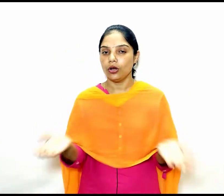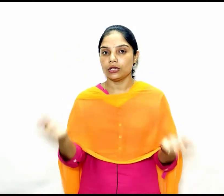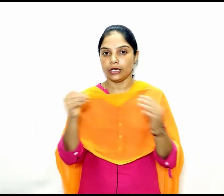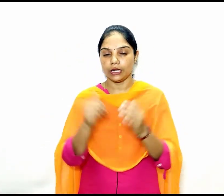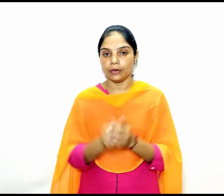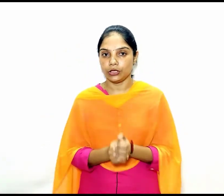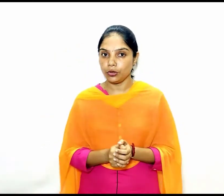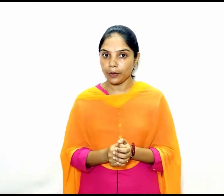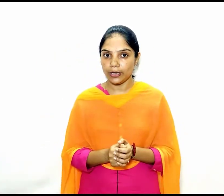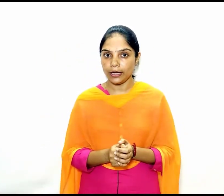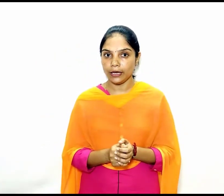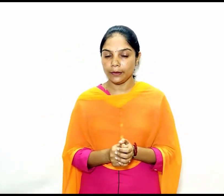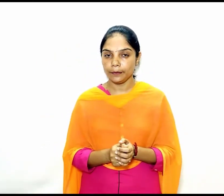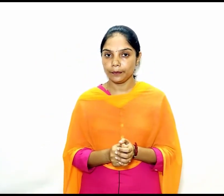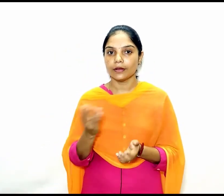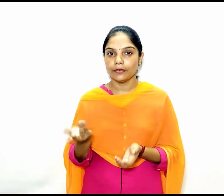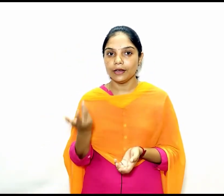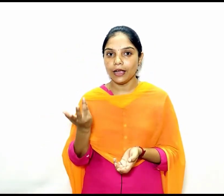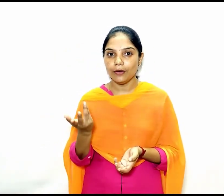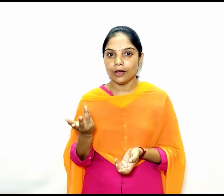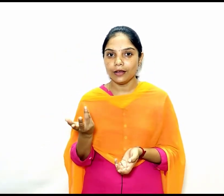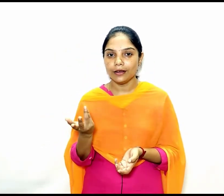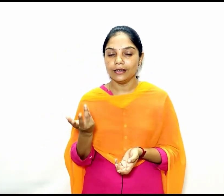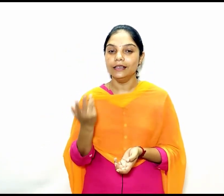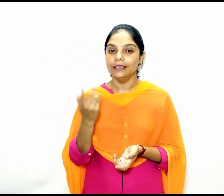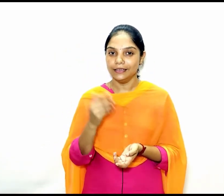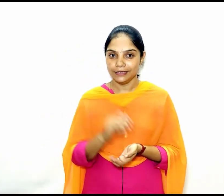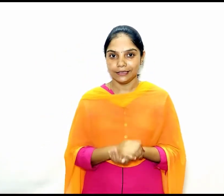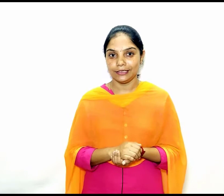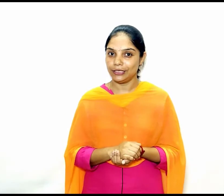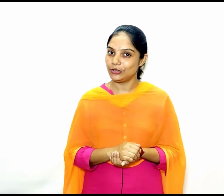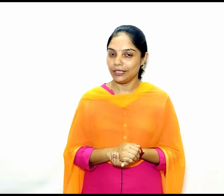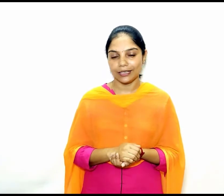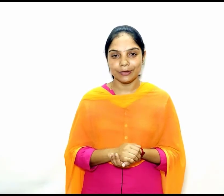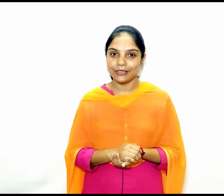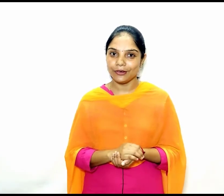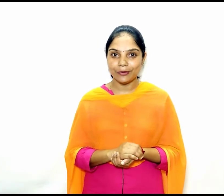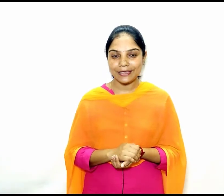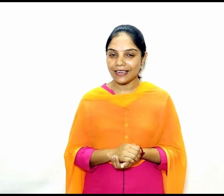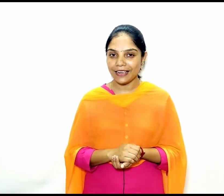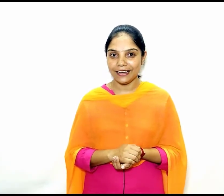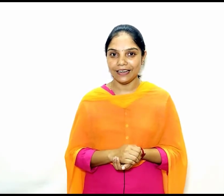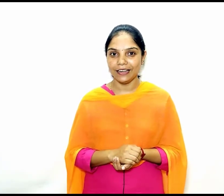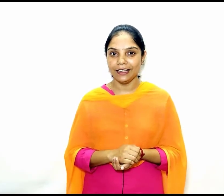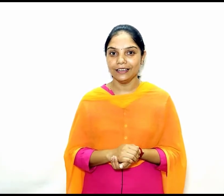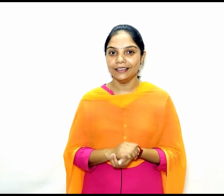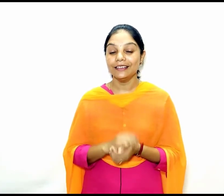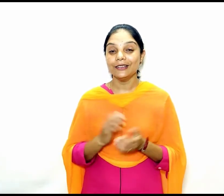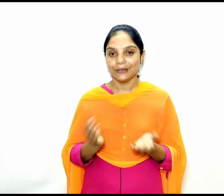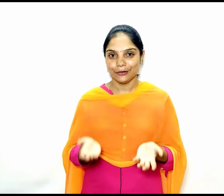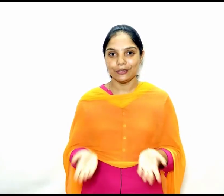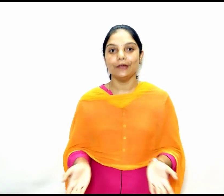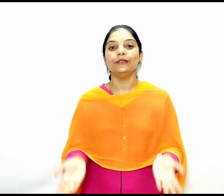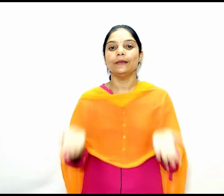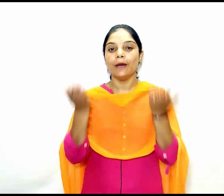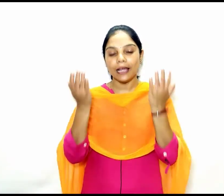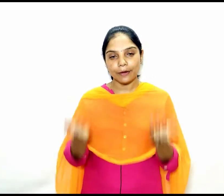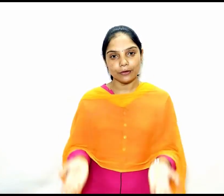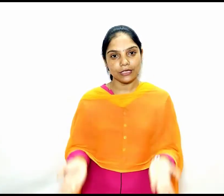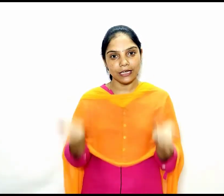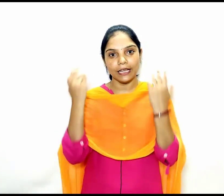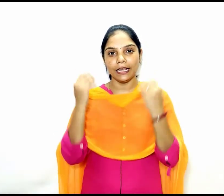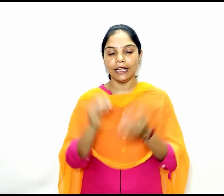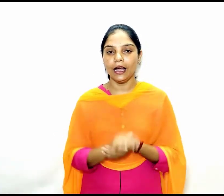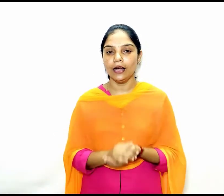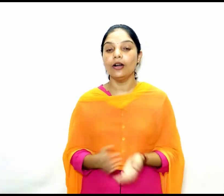बढ़ाए और शेर के बच्चे को पकड़ लिया। फिर क्या हुआ? इससे तो शेर के बच्चे को मजा आने लगा। उसने उनसे बार